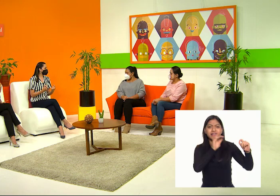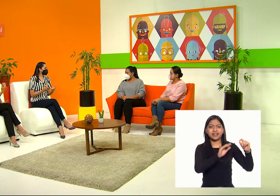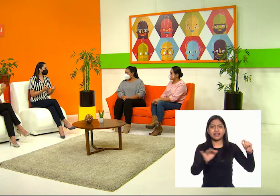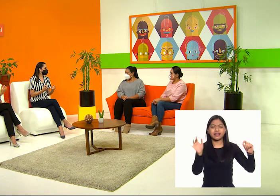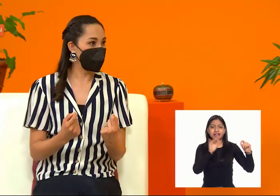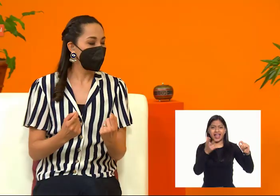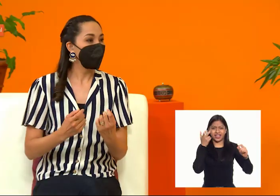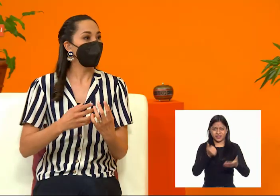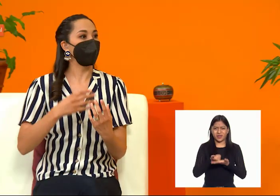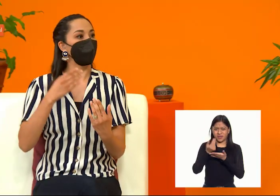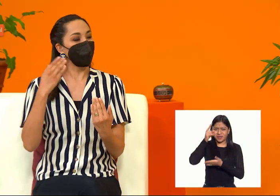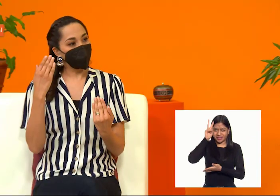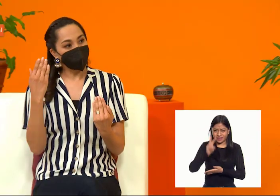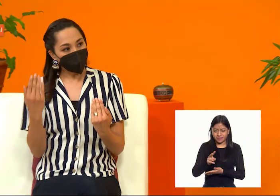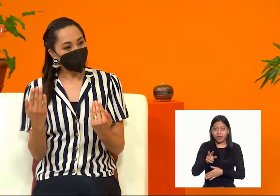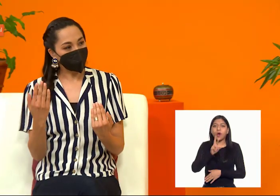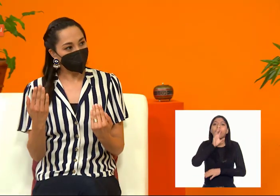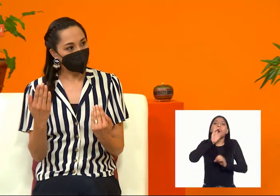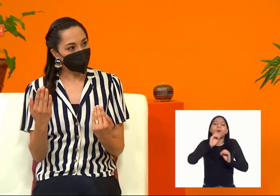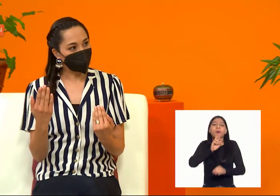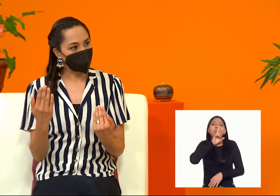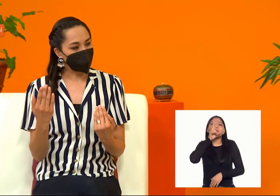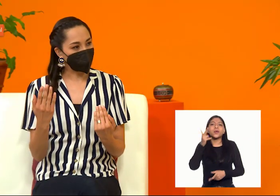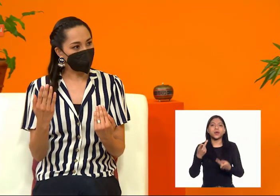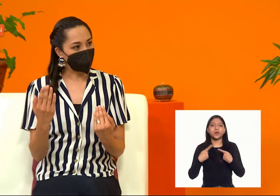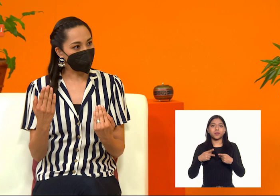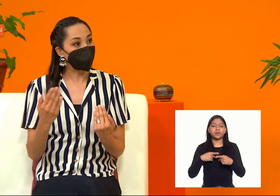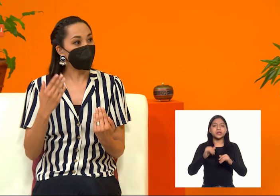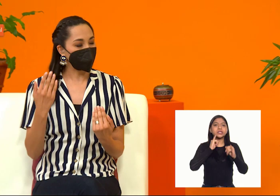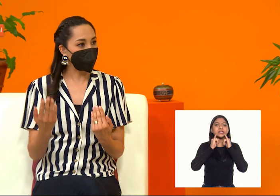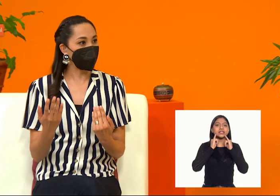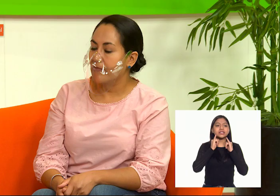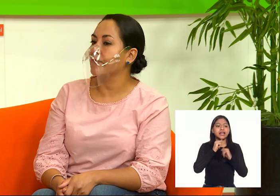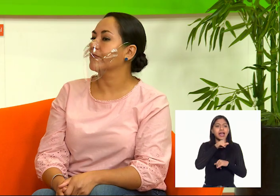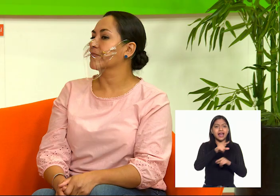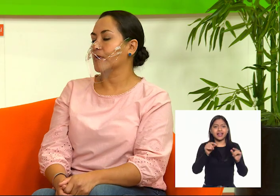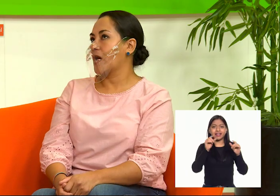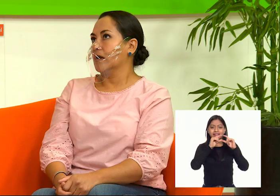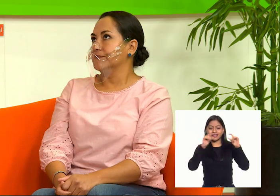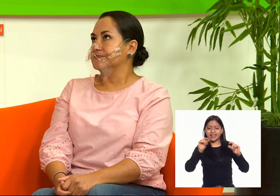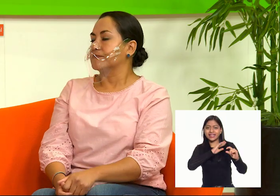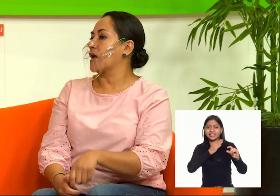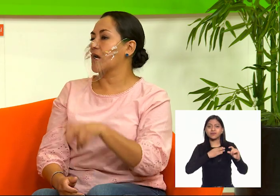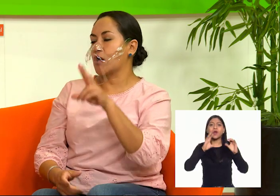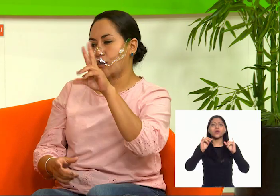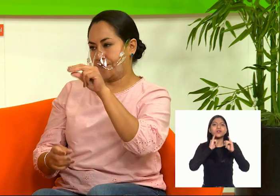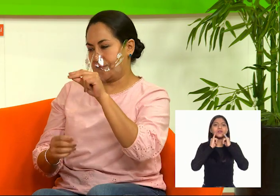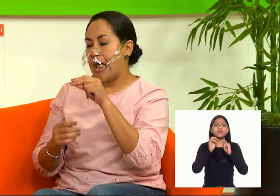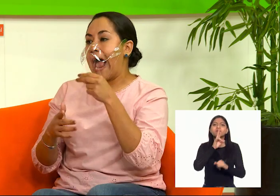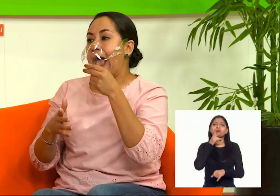de eficiente que una persona que esté interpretando en lengua de señas mexicana?